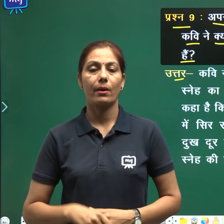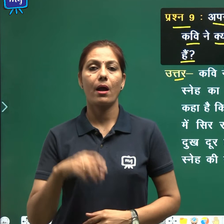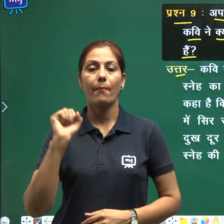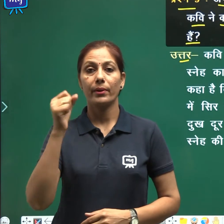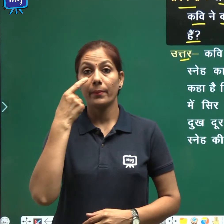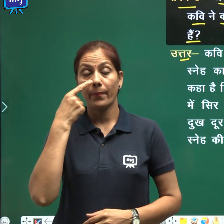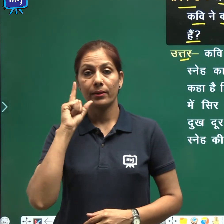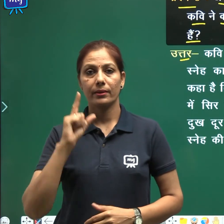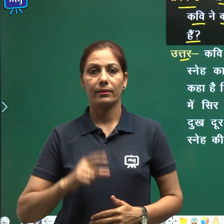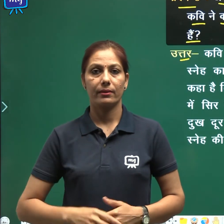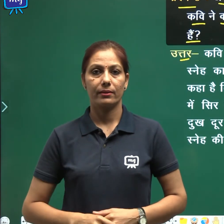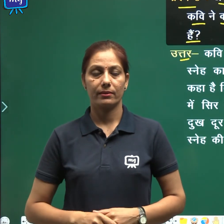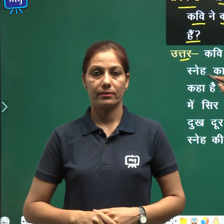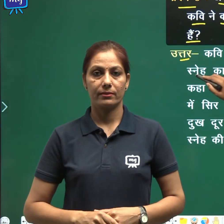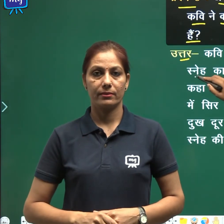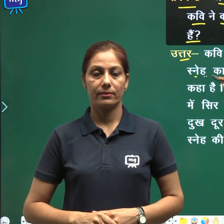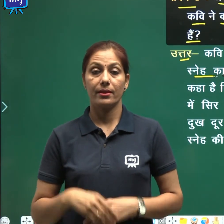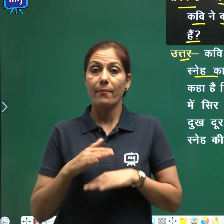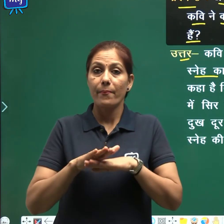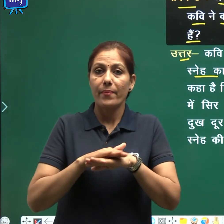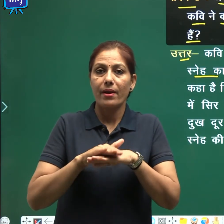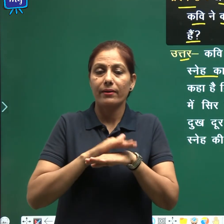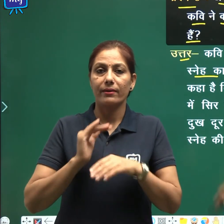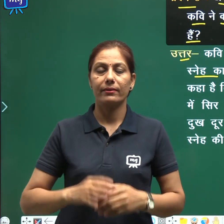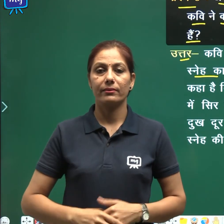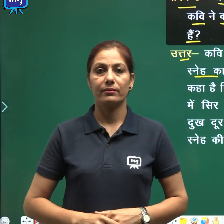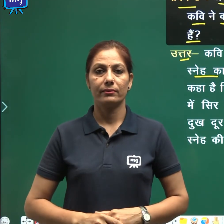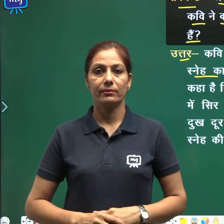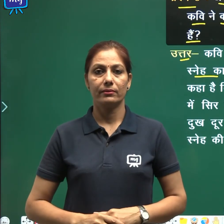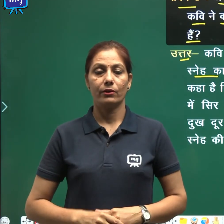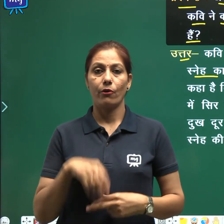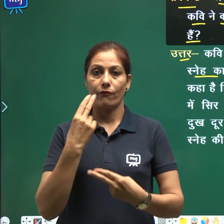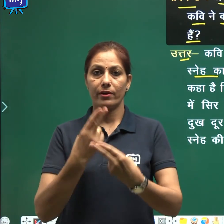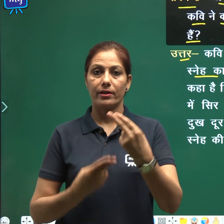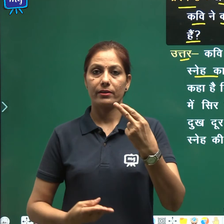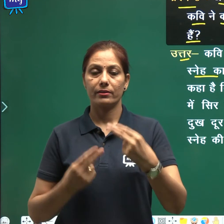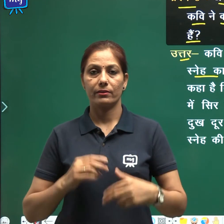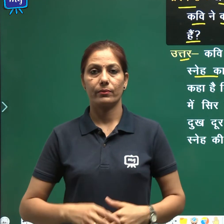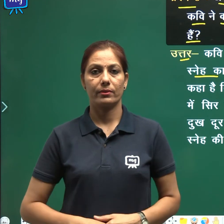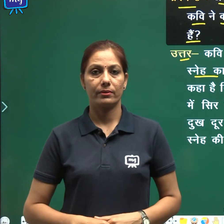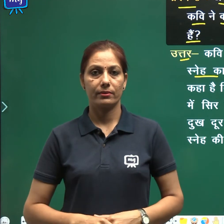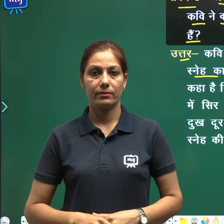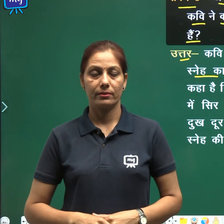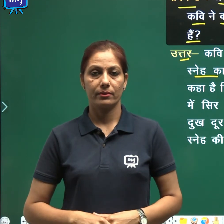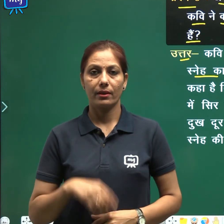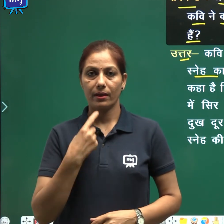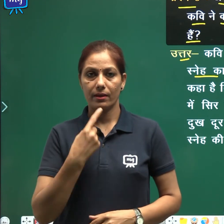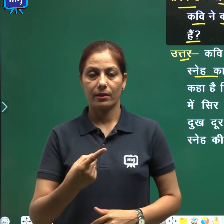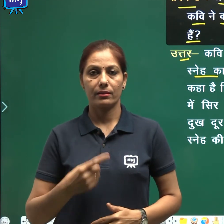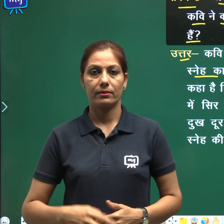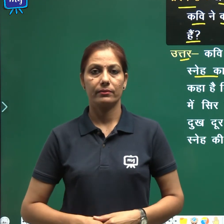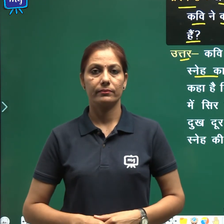अपनी माता के स्नेह का वर्णन करते हुए कहा है